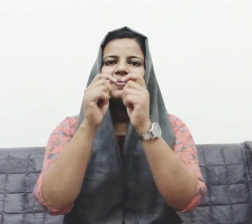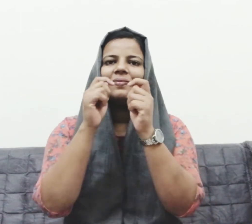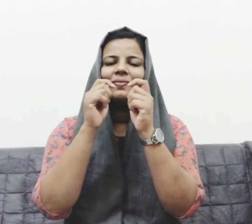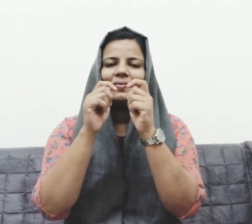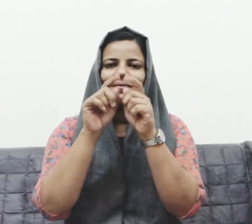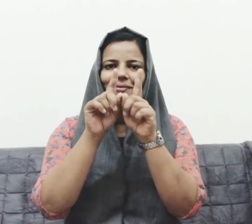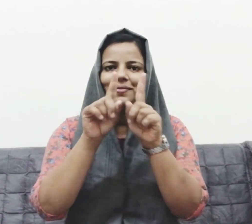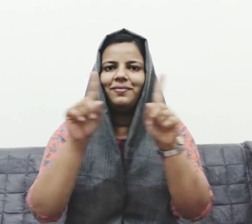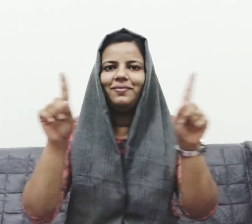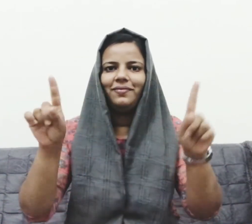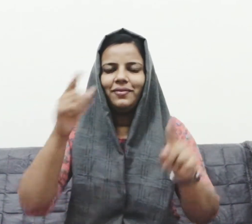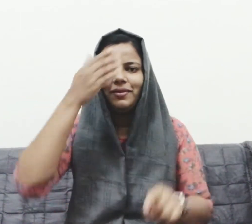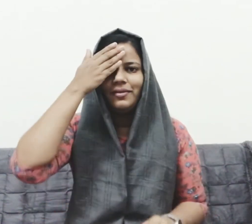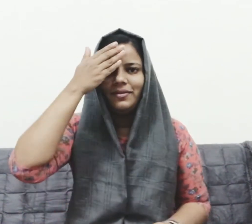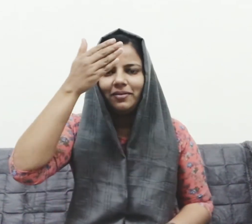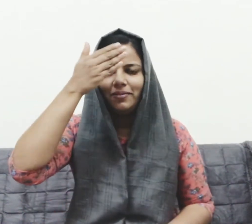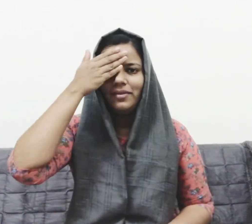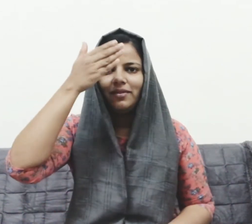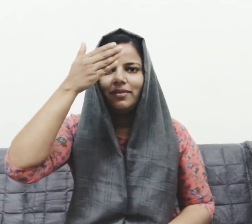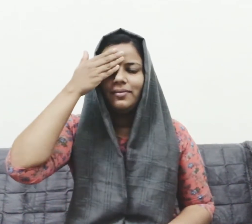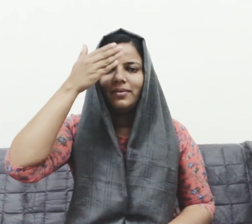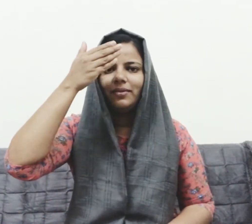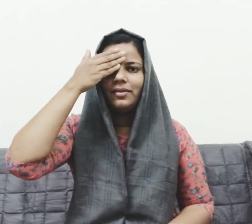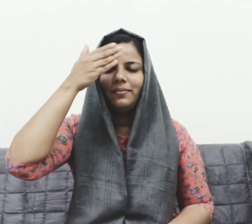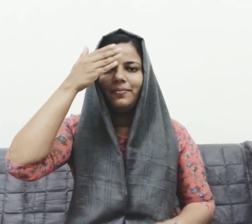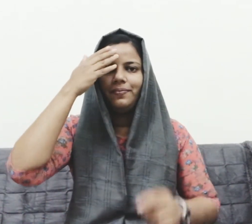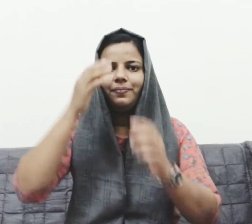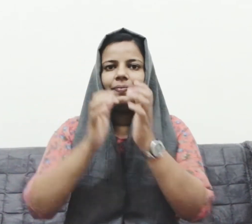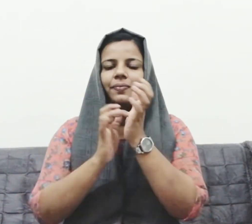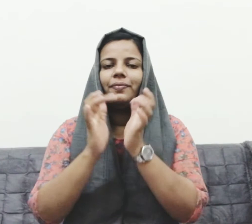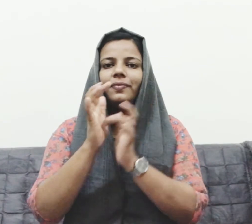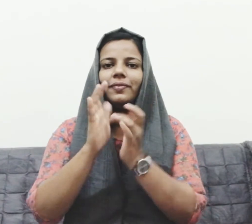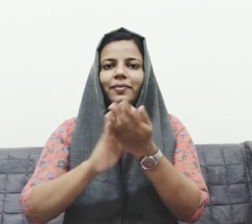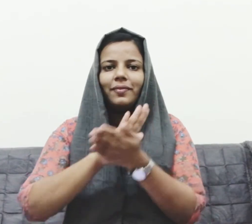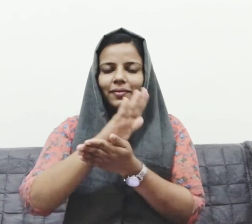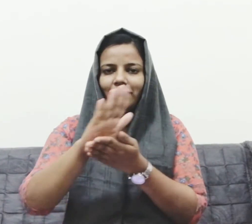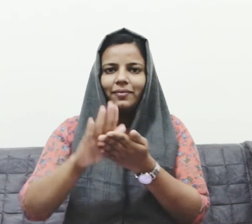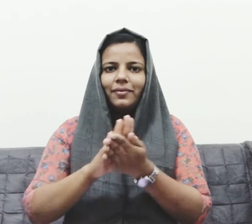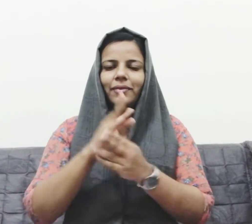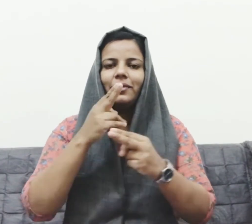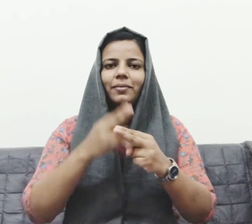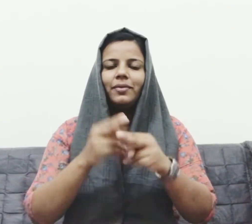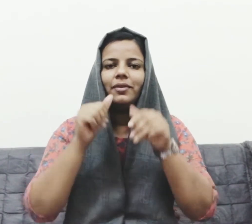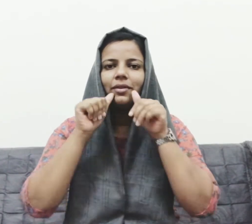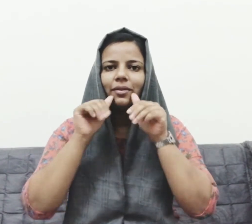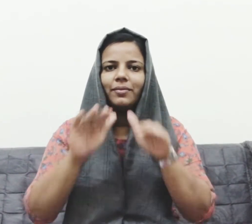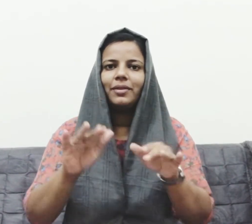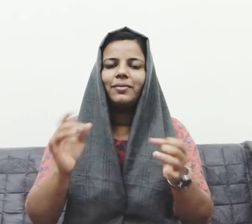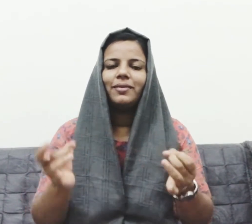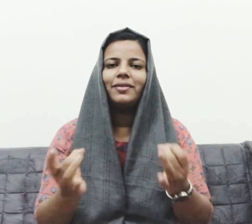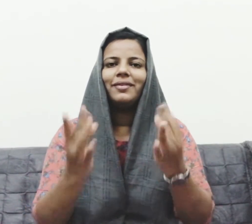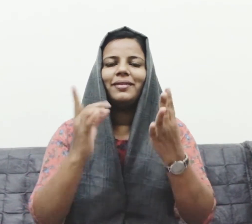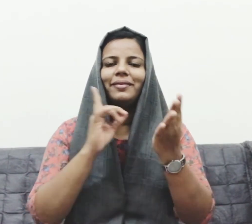പ്രൈസ് ലോർഡ്, ഹല്ലേലൂയ. സ്തോത്രം, സ്തോത്രം, സ്തോത്രം, സ്തോത്രം. കർത്താവിൻ്റെ അതിപരിശുദ്ധമായ തിരുനാമം ഈ അനുഗ്രഹിക്കപ്പെട്ട